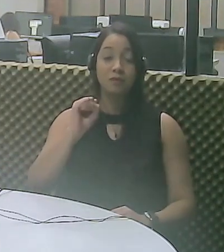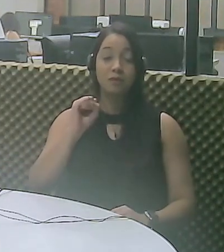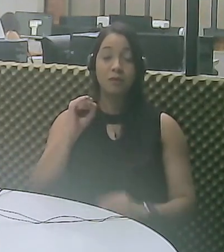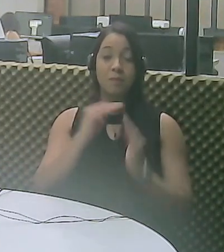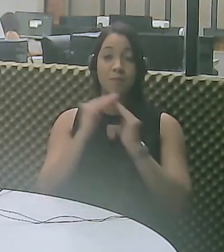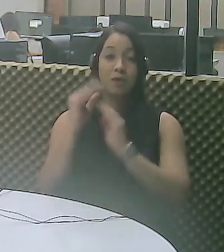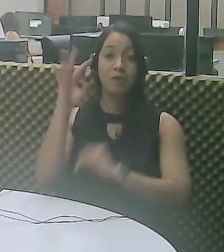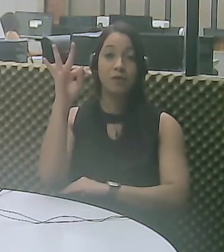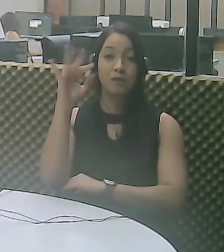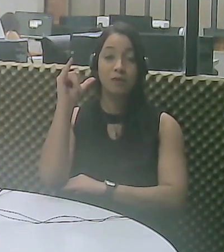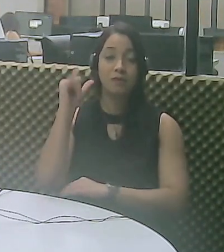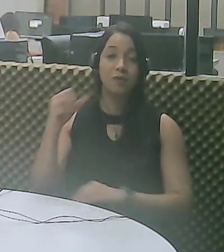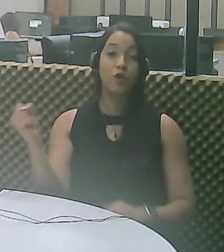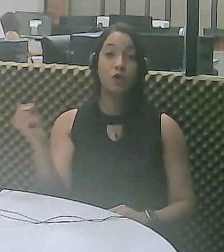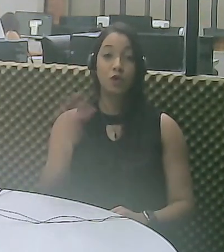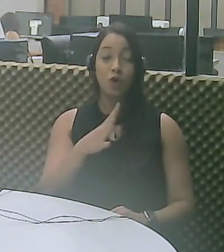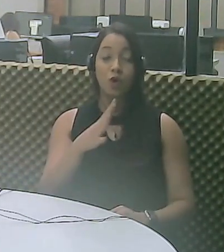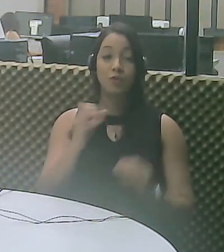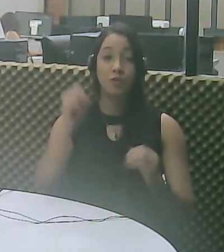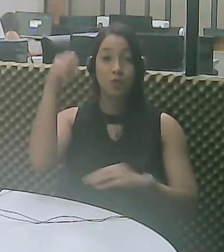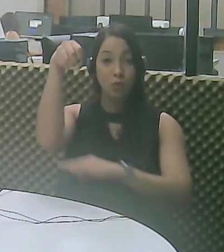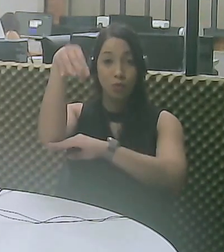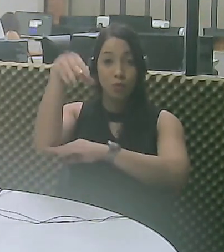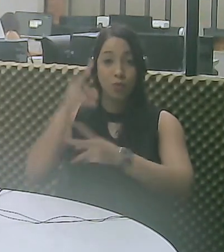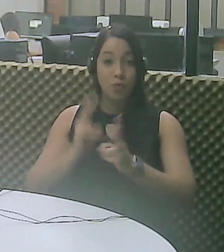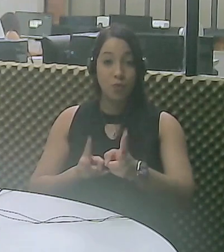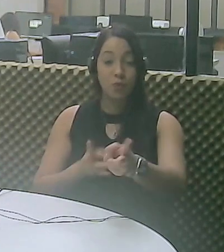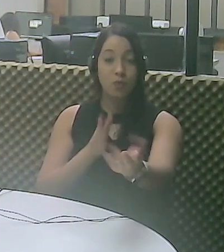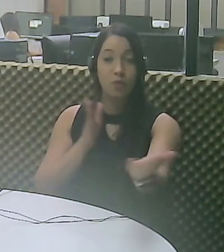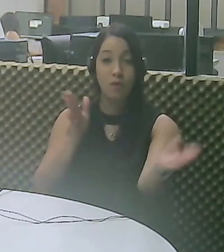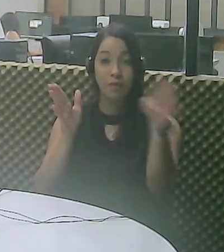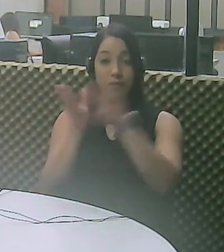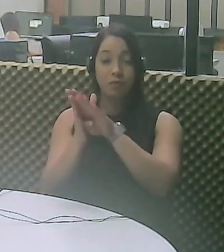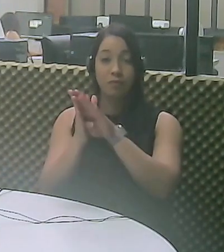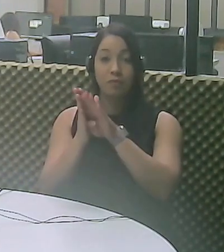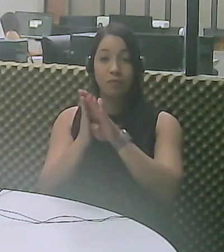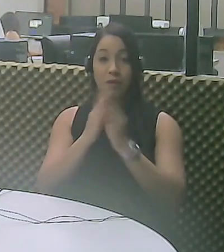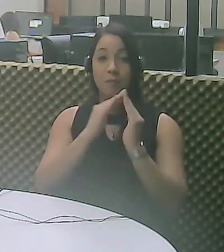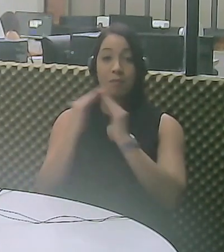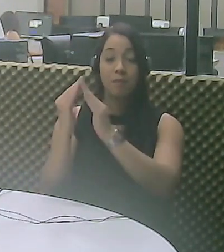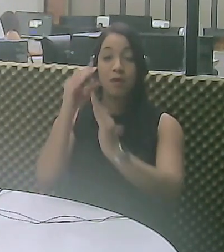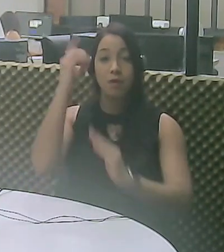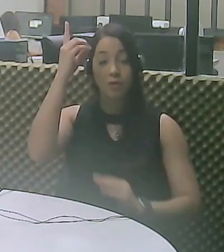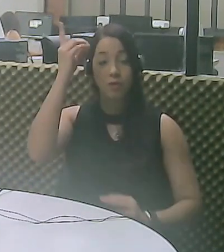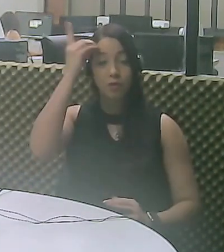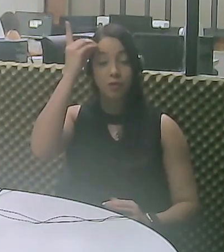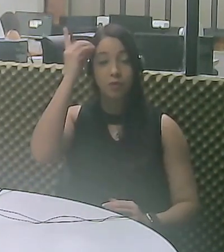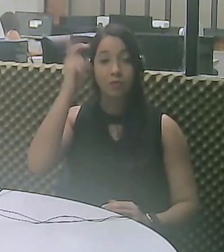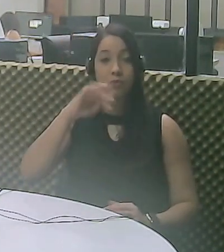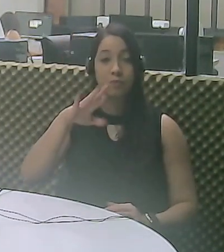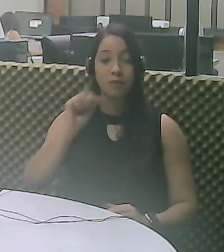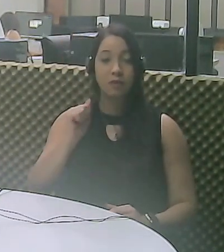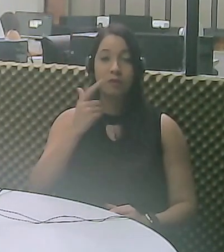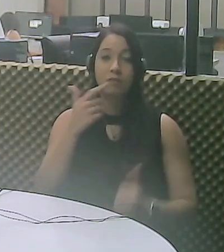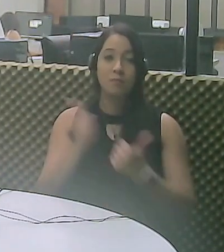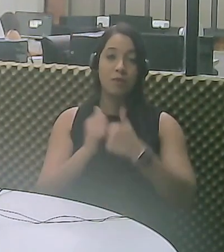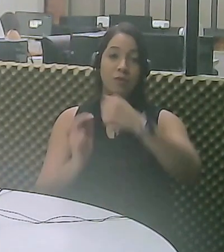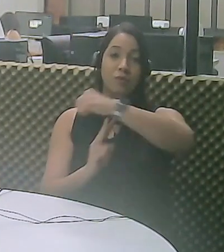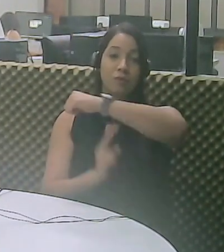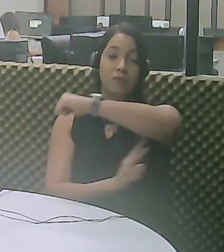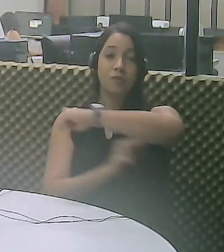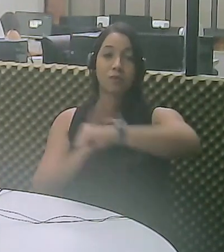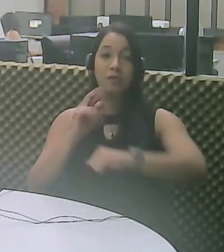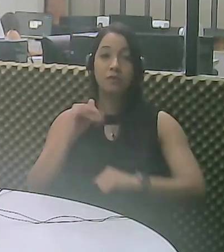Tibere. De lá, a nova iluminação segue pela mesma rodovia até o trevo do bairro Dona Zulmira, próximo ao viaduto Francisco